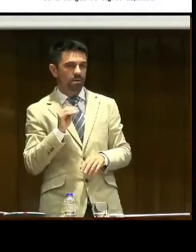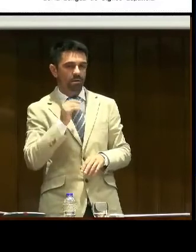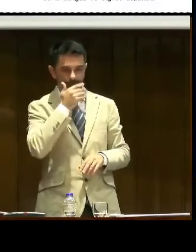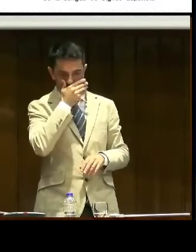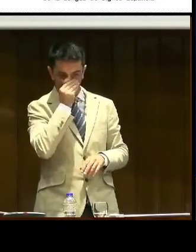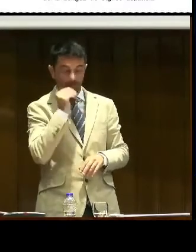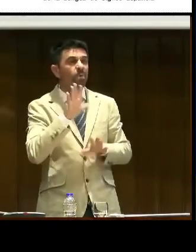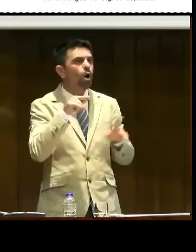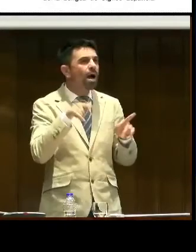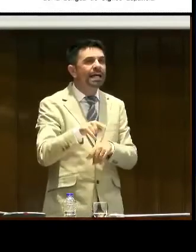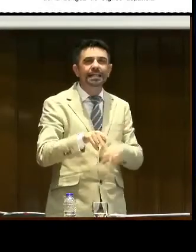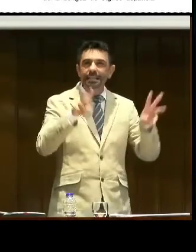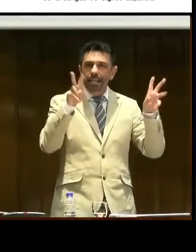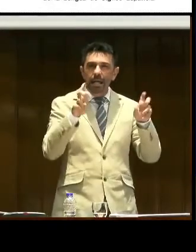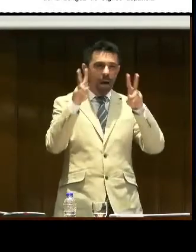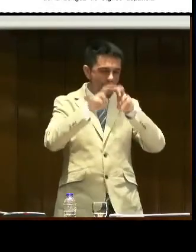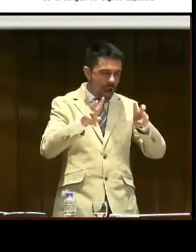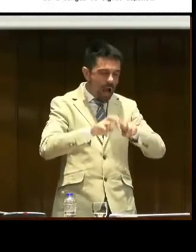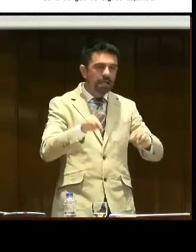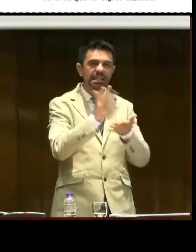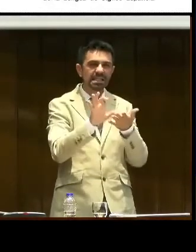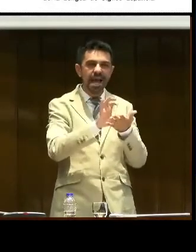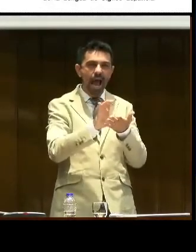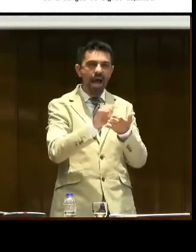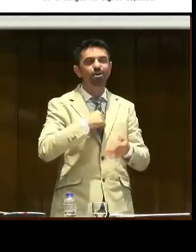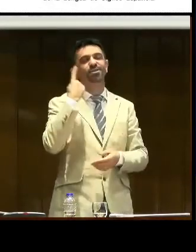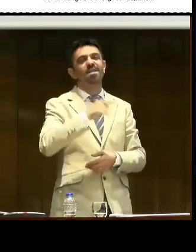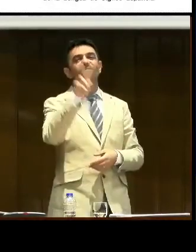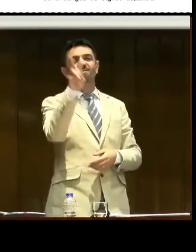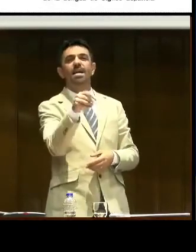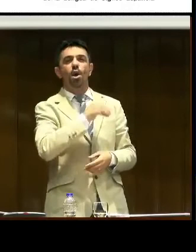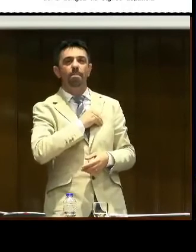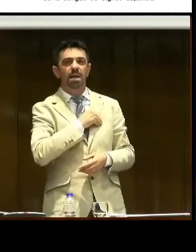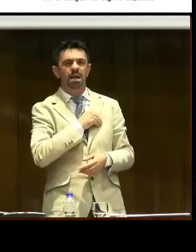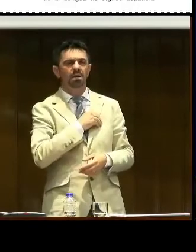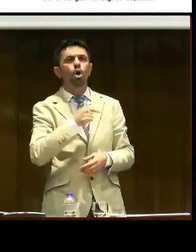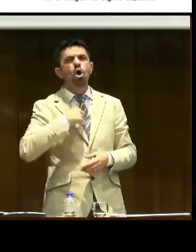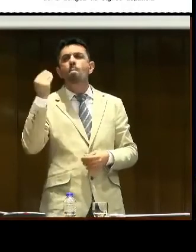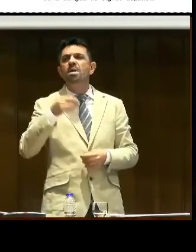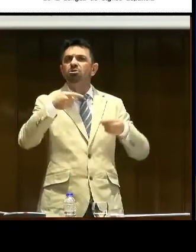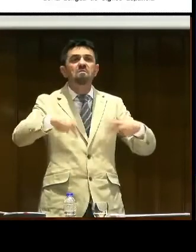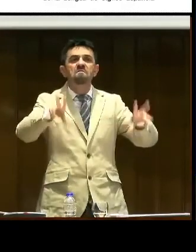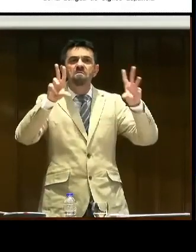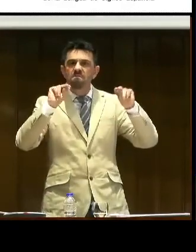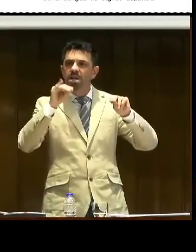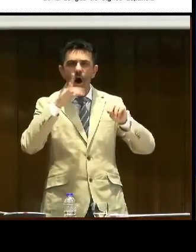Pero la aventura mereció la pena, y no creo que esté acabada, ni mucho